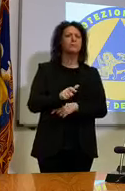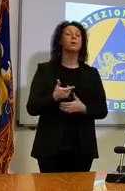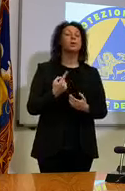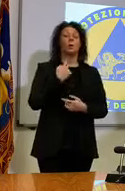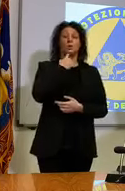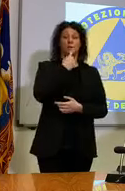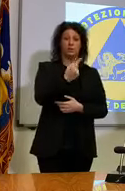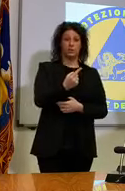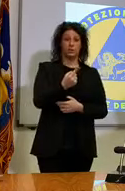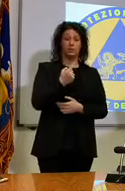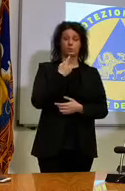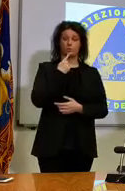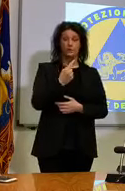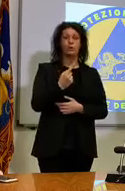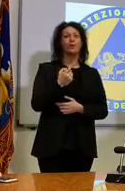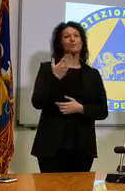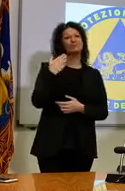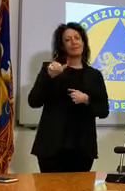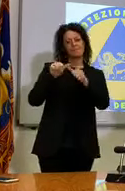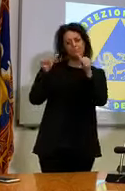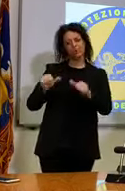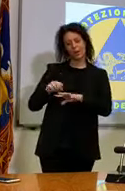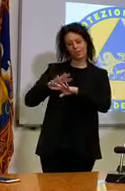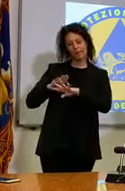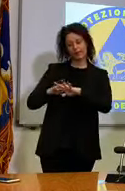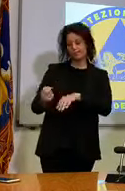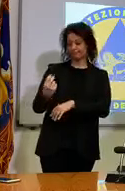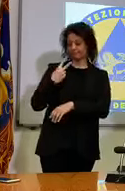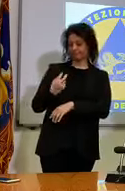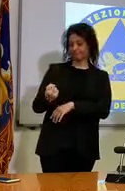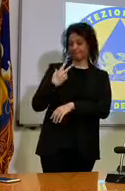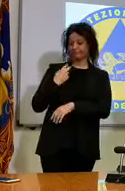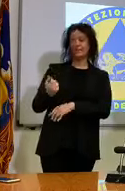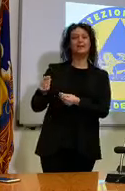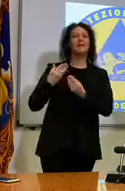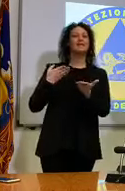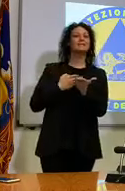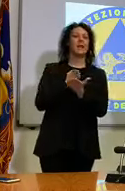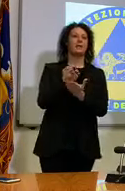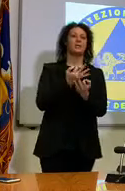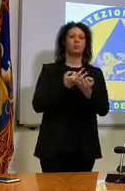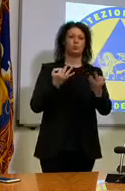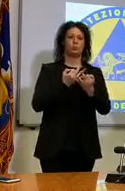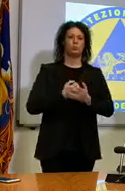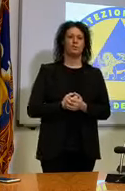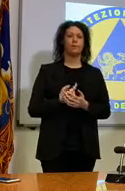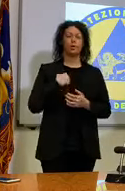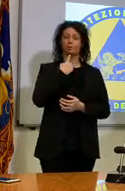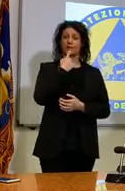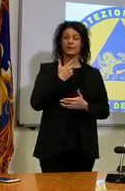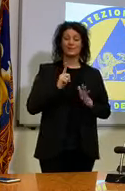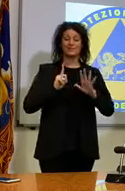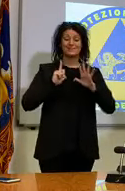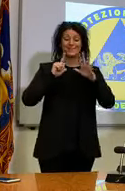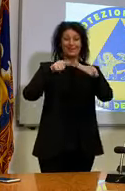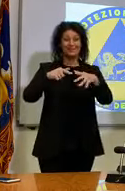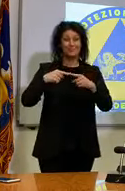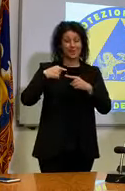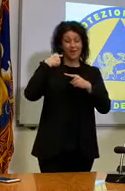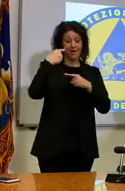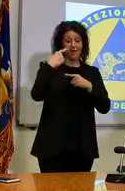abbiamo dato dimostrazione che il modello funziona e ci dà indicazioni giuste. Io ve l'ho detto ancora la scorsa settimana, la prossima settimana sarà la settimana